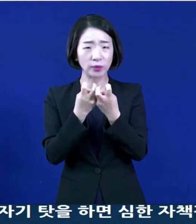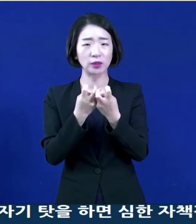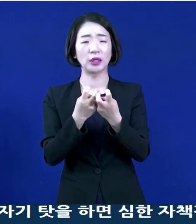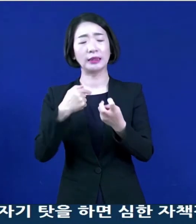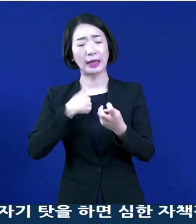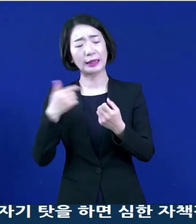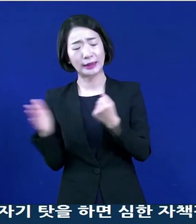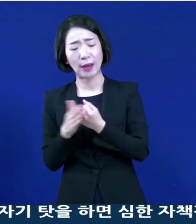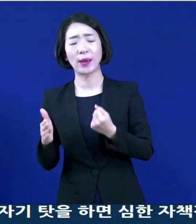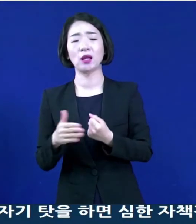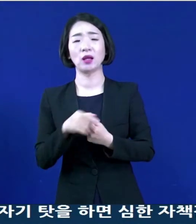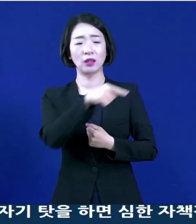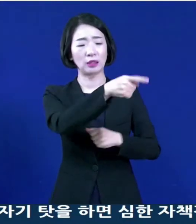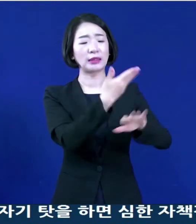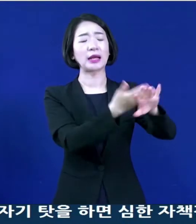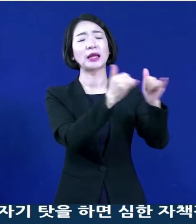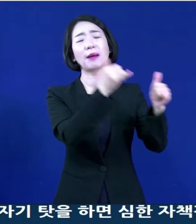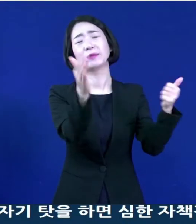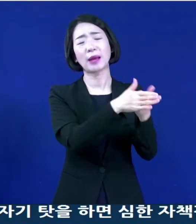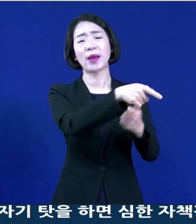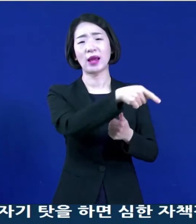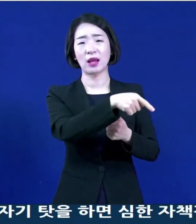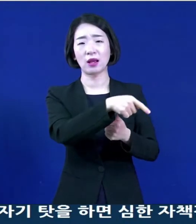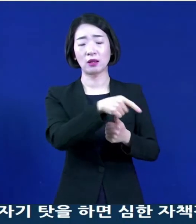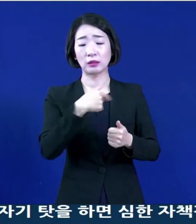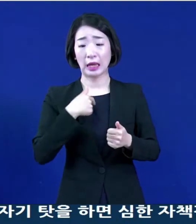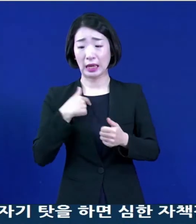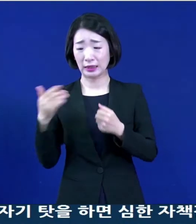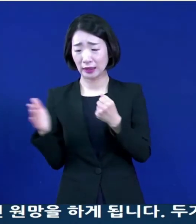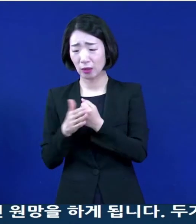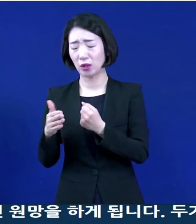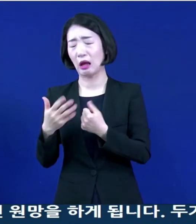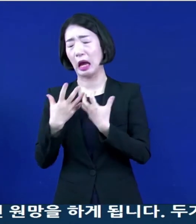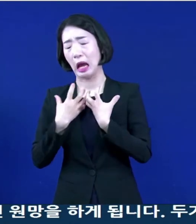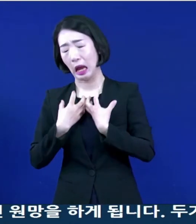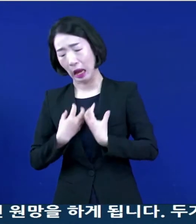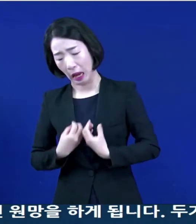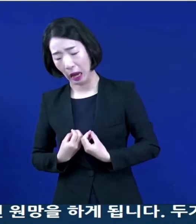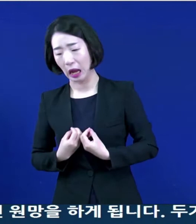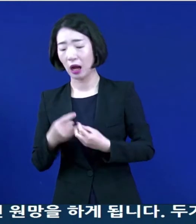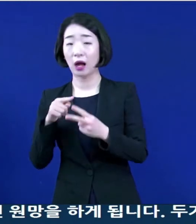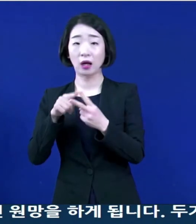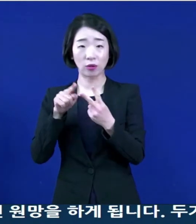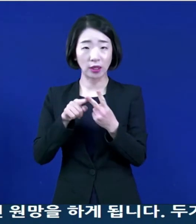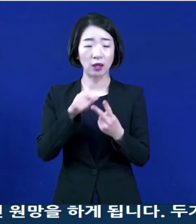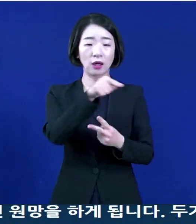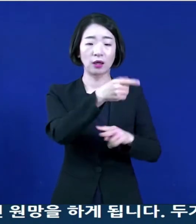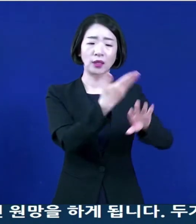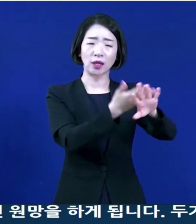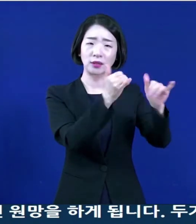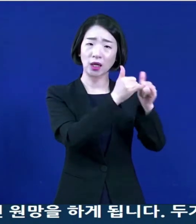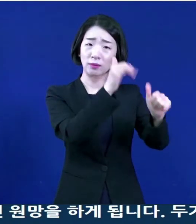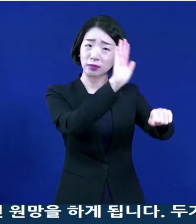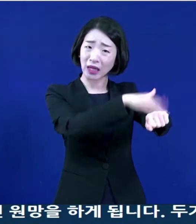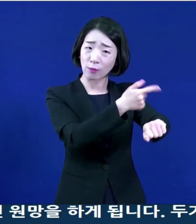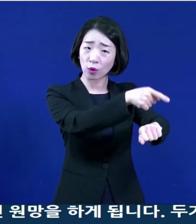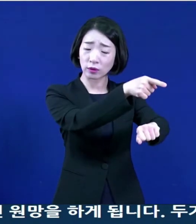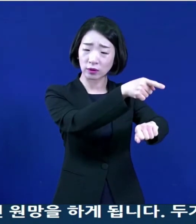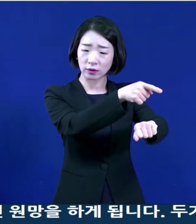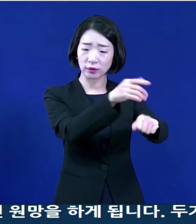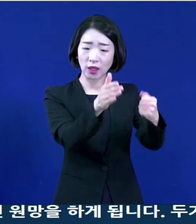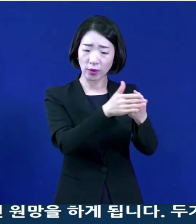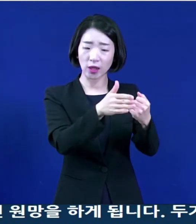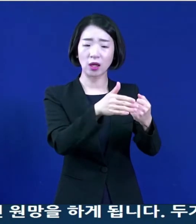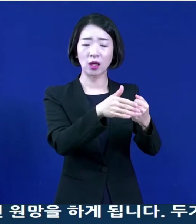때문입니다. 내 탓이냐 남의 탓이냐, 내가 잘못해서 자책감에 빠질 것이냐, 남이 잘못했다고 탓을